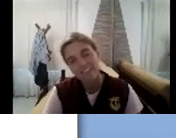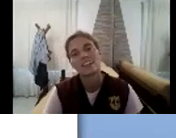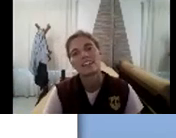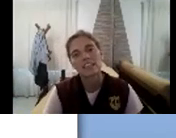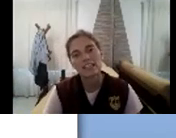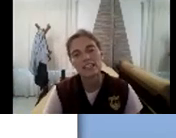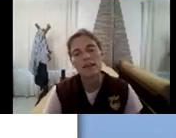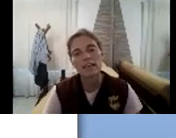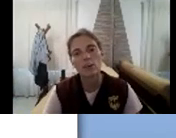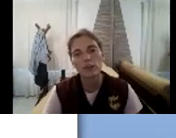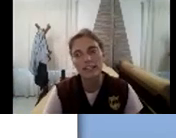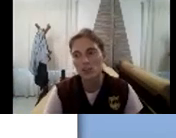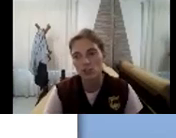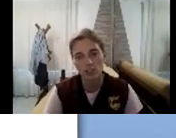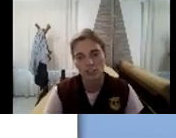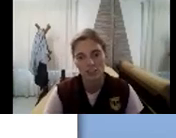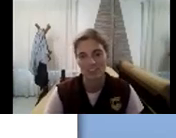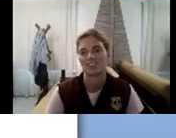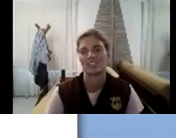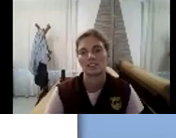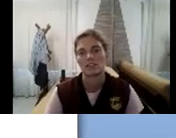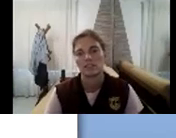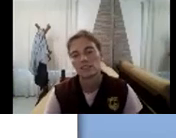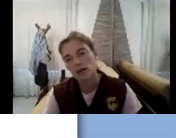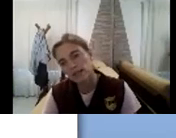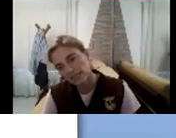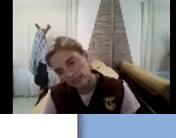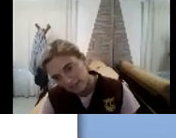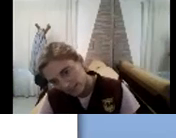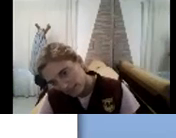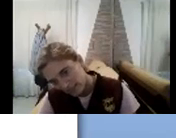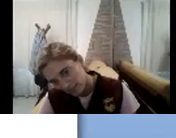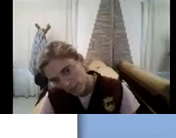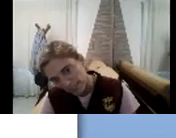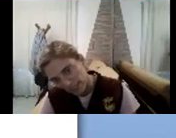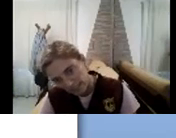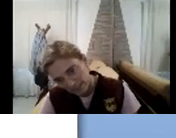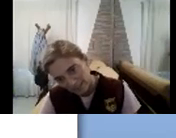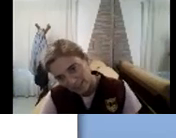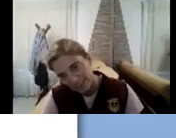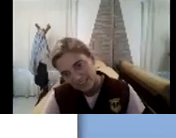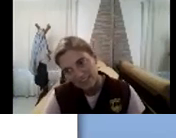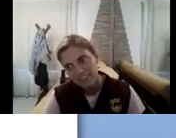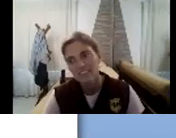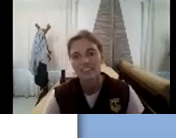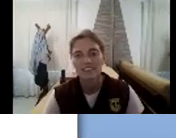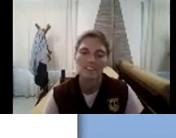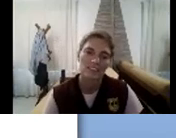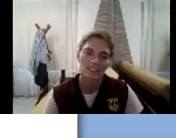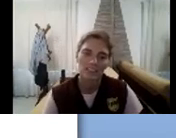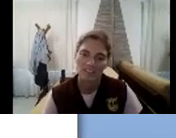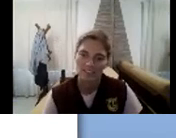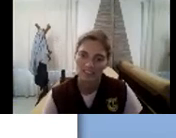linda? Qué Pero linda, Fran, lo Mica que con flequillo. tiene, claro, con flequillo. La perra, Y la mi perra vida. tiene un ojo marrón y el otro